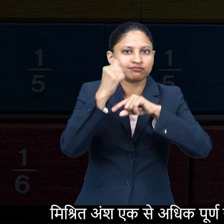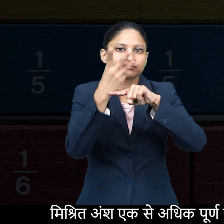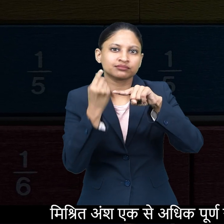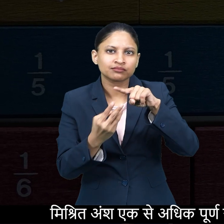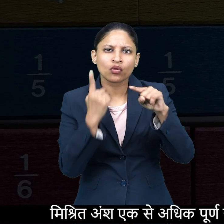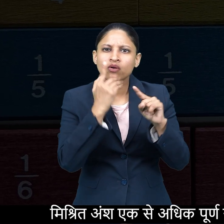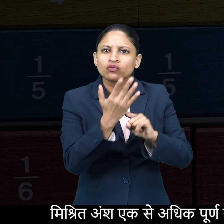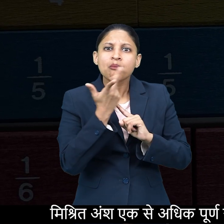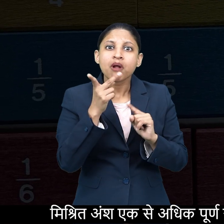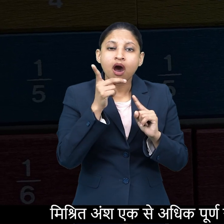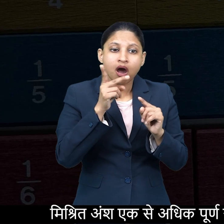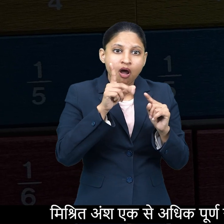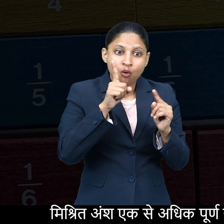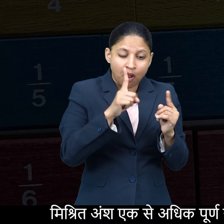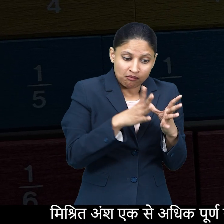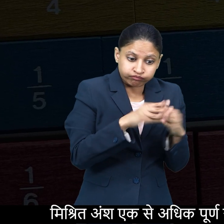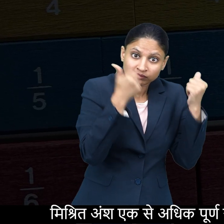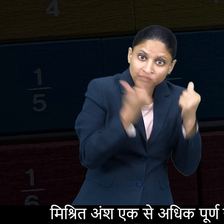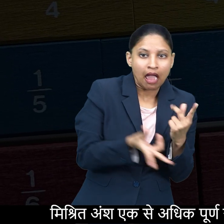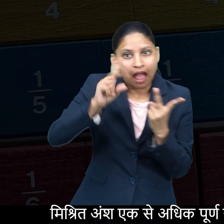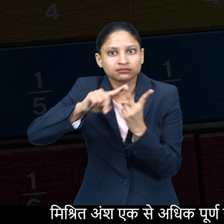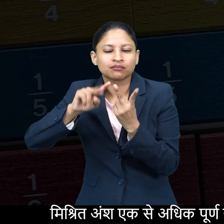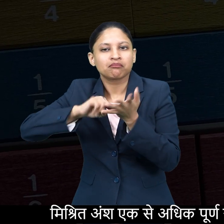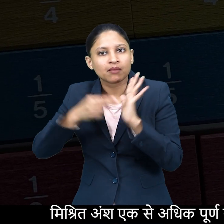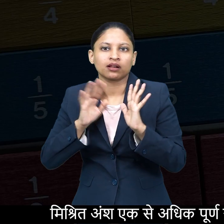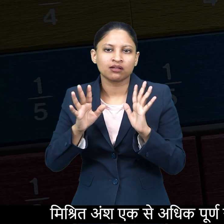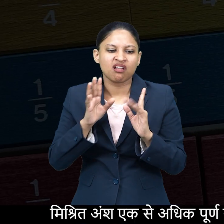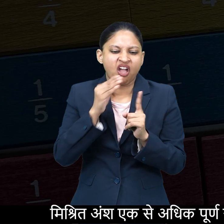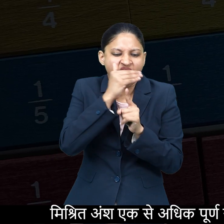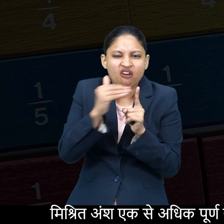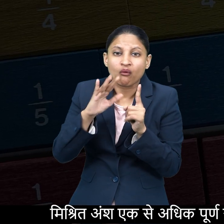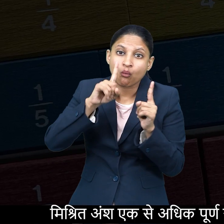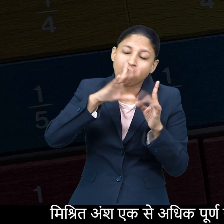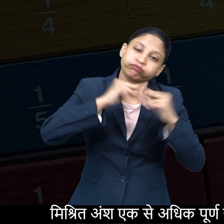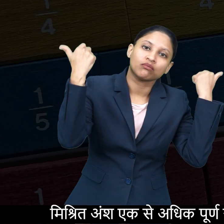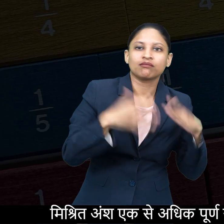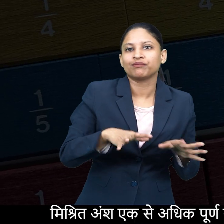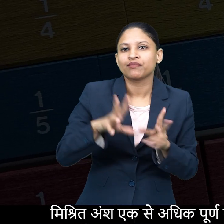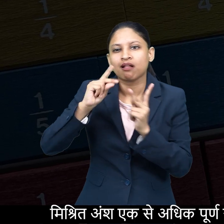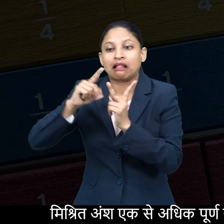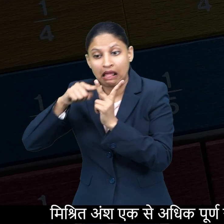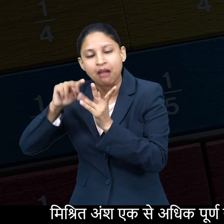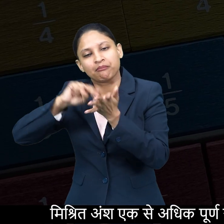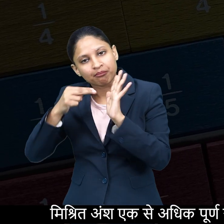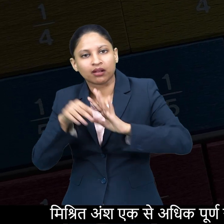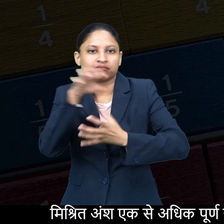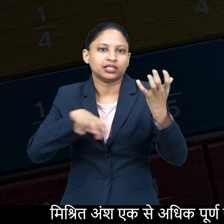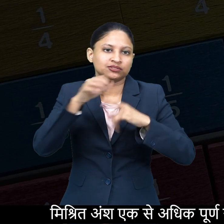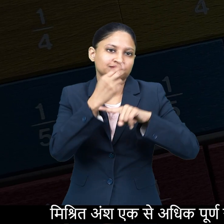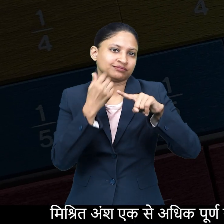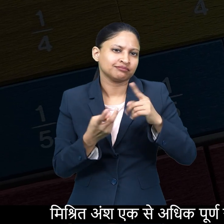मिश्रित अंश को एक से अधिक पूर्ण संख्याएं भी दिखाते हैं, लेकिन इन्हें समझना सरल होता है।